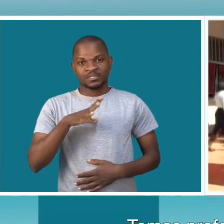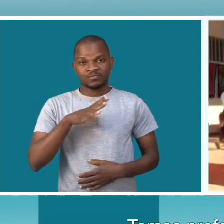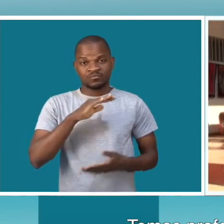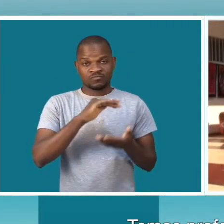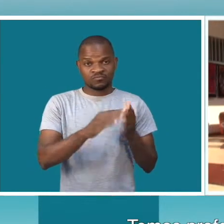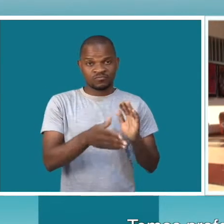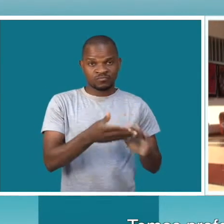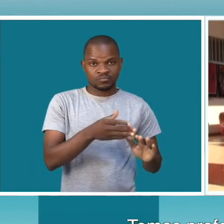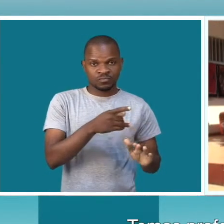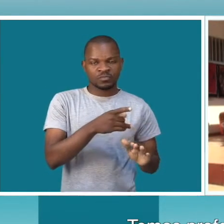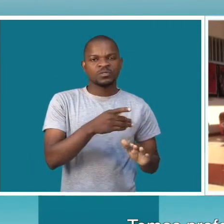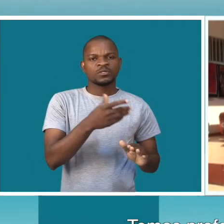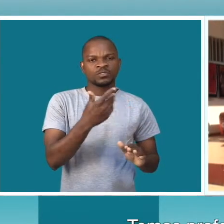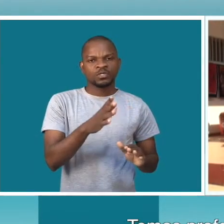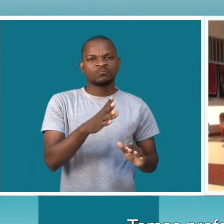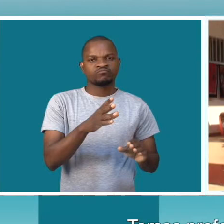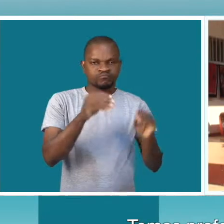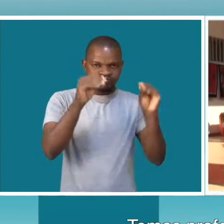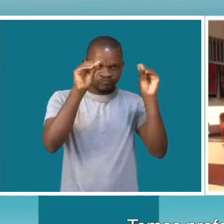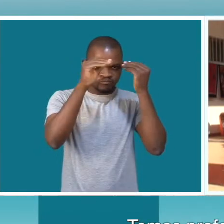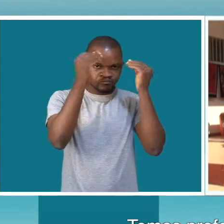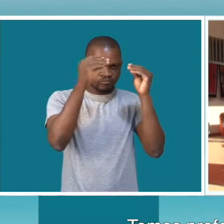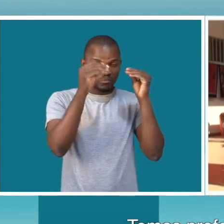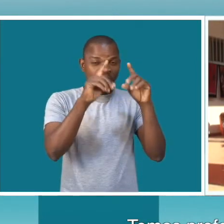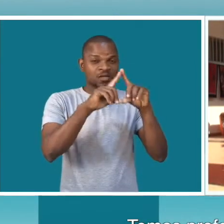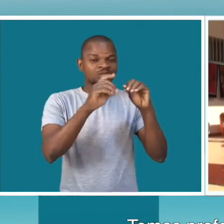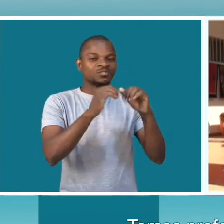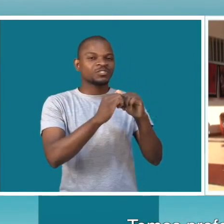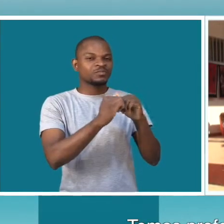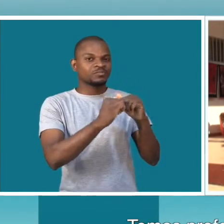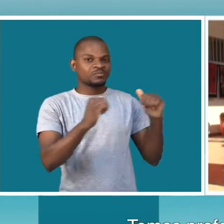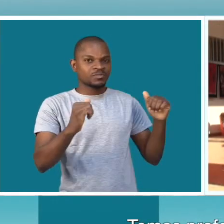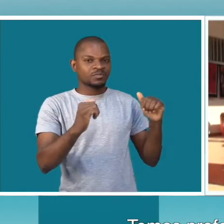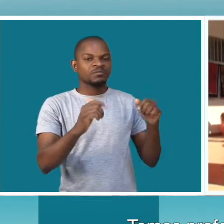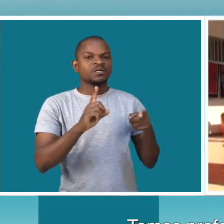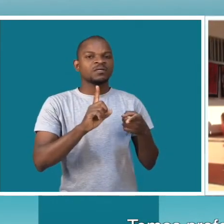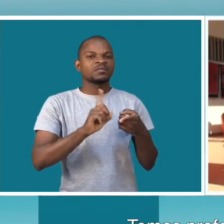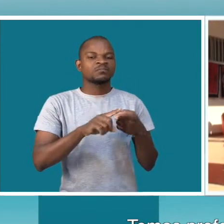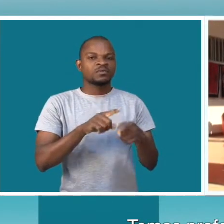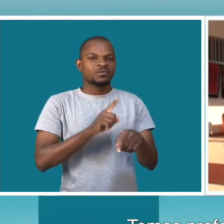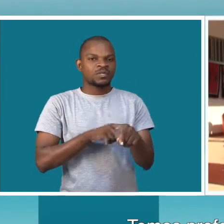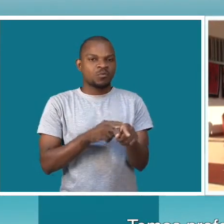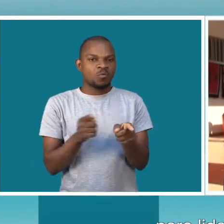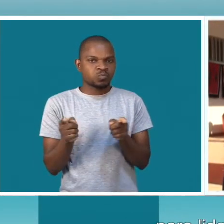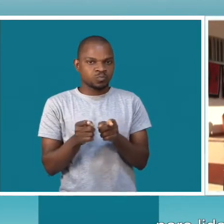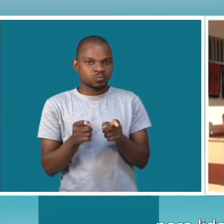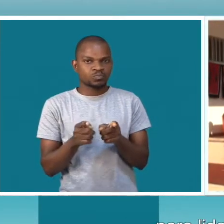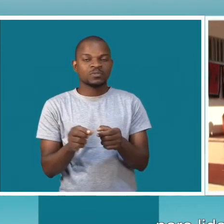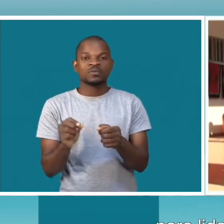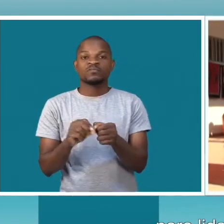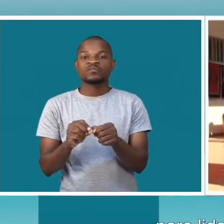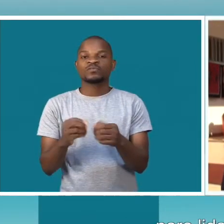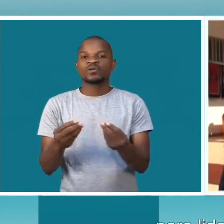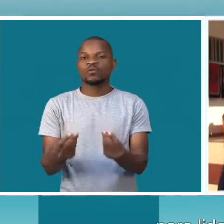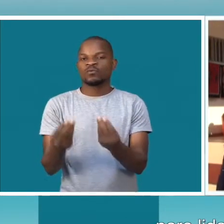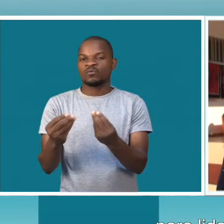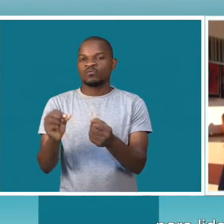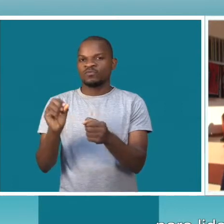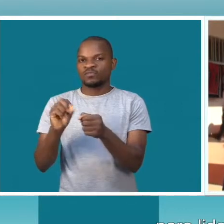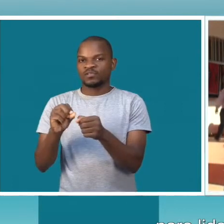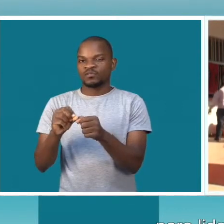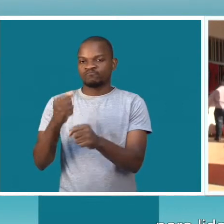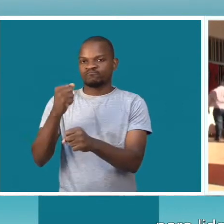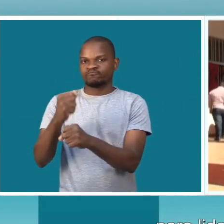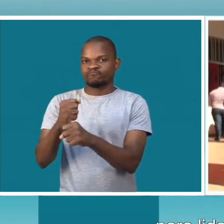professores que recebem um treinamento muito específico e curto para lidarem com esses